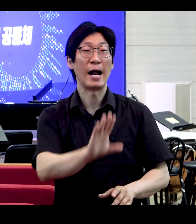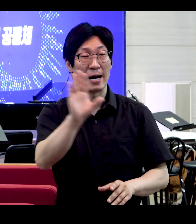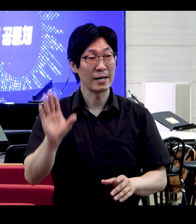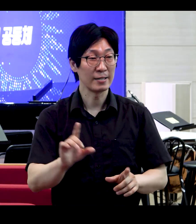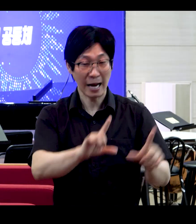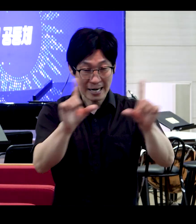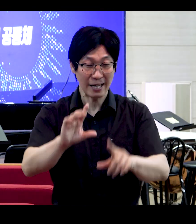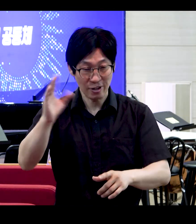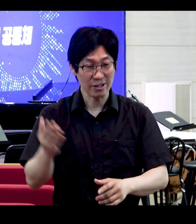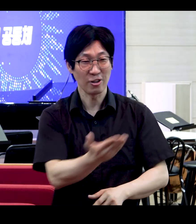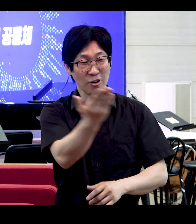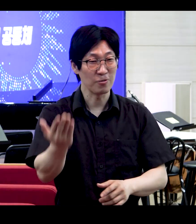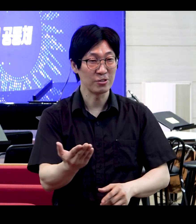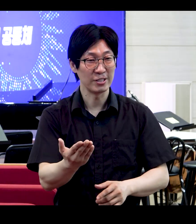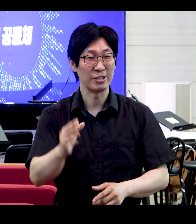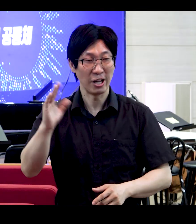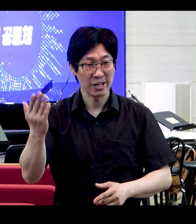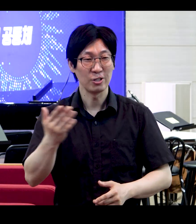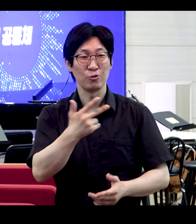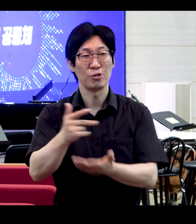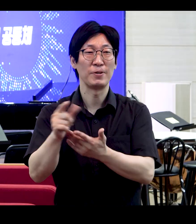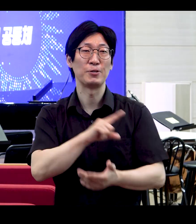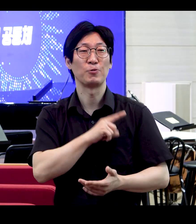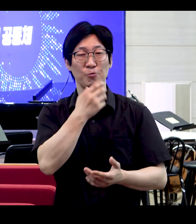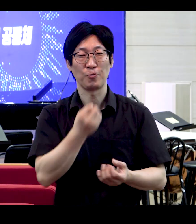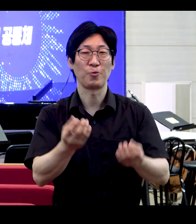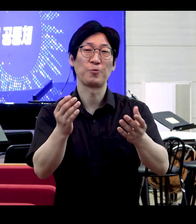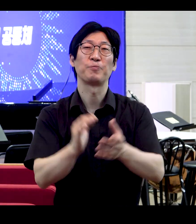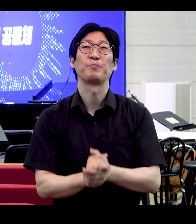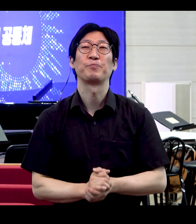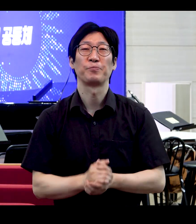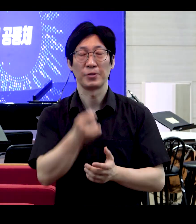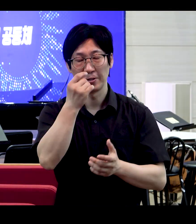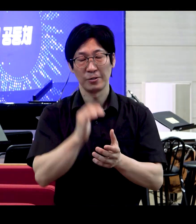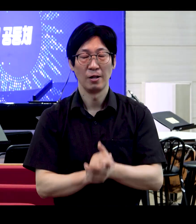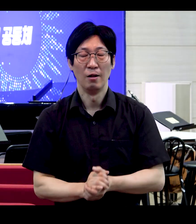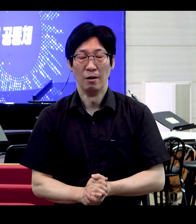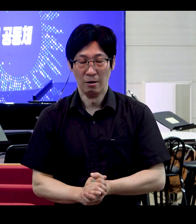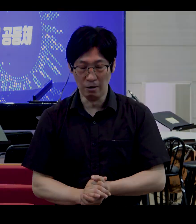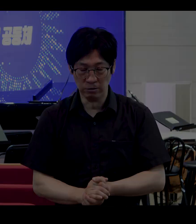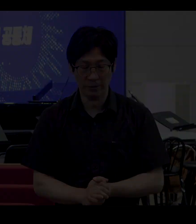살아갈 수 있기를 다시 한번 주의 이름으로 축원합니다. 기도하겠습니다.